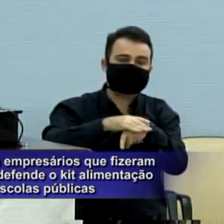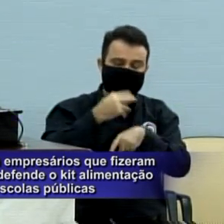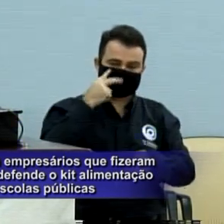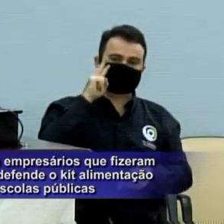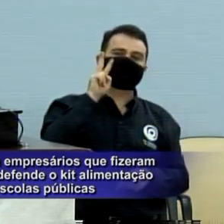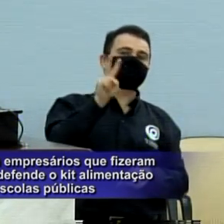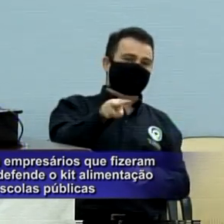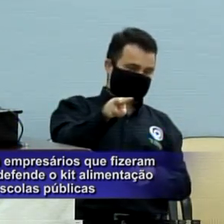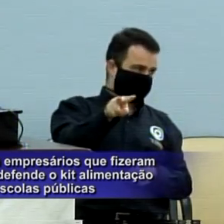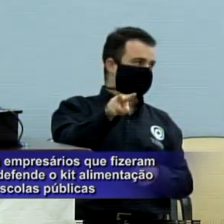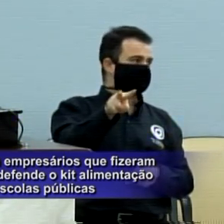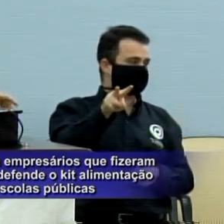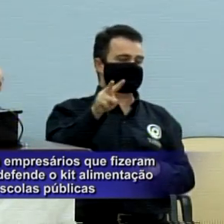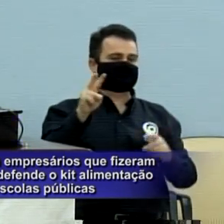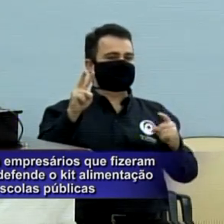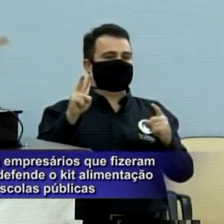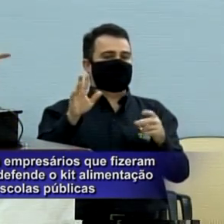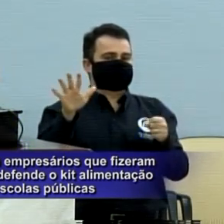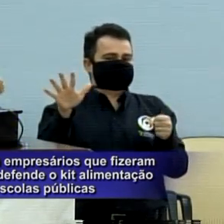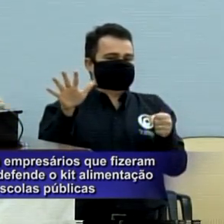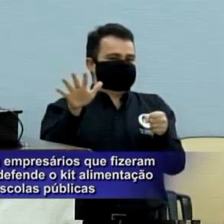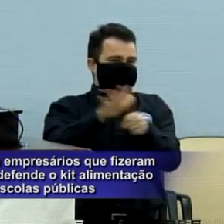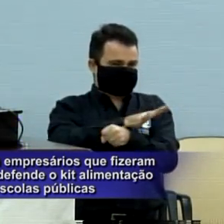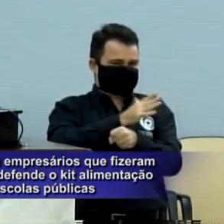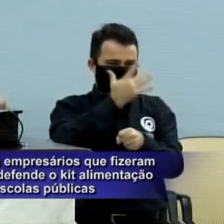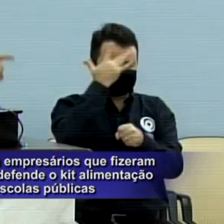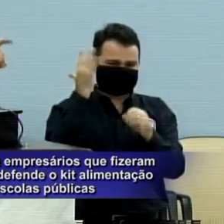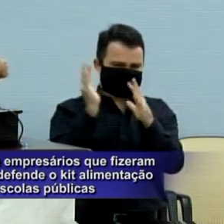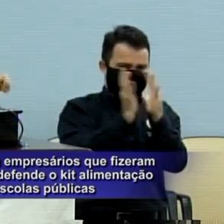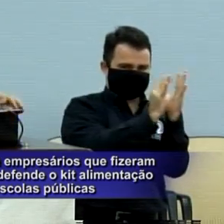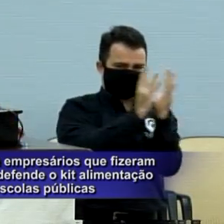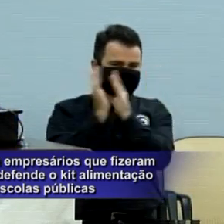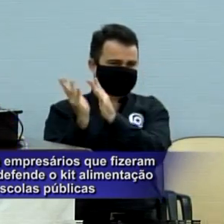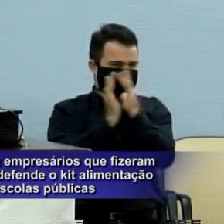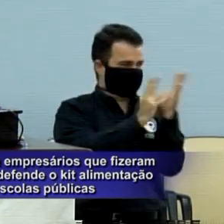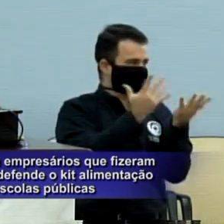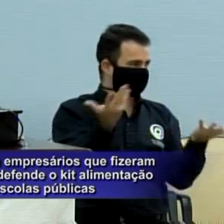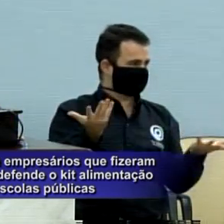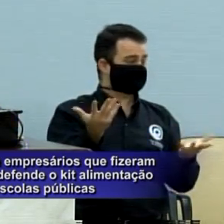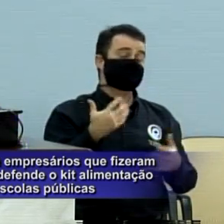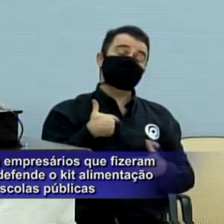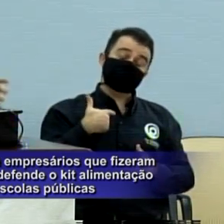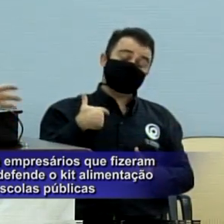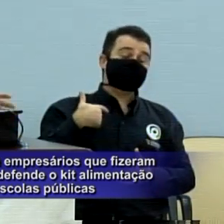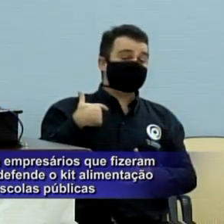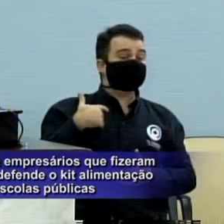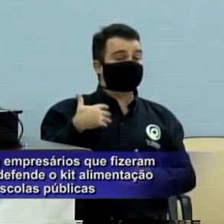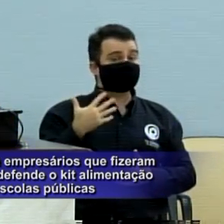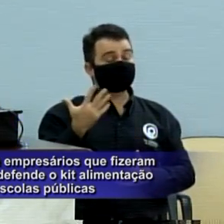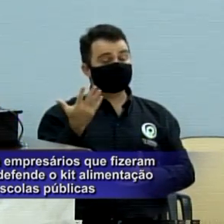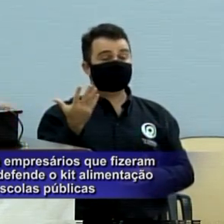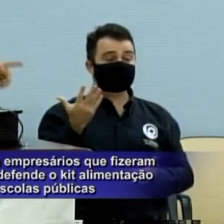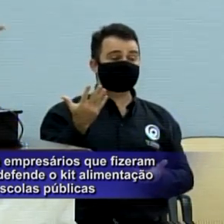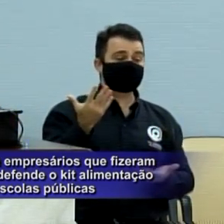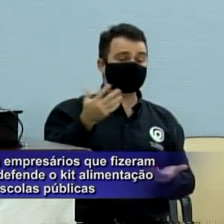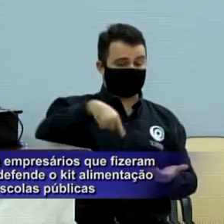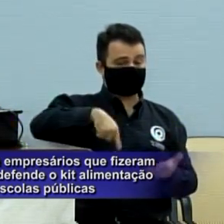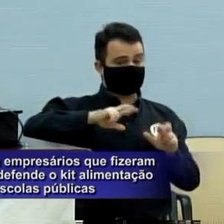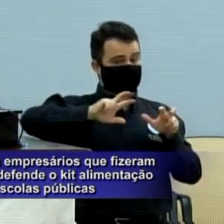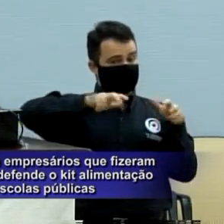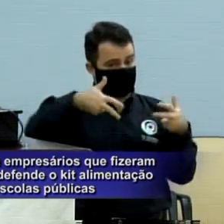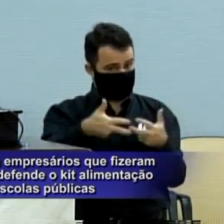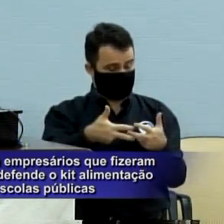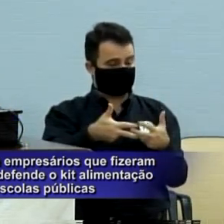que nós devemos, com todo respeito às autoridades, aos gestores da pasta, mas nós devemos sim à Câmara, no